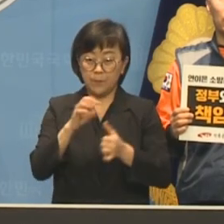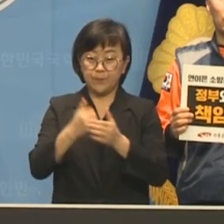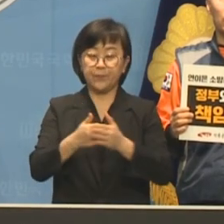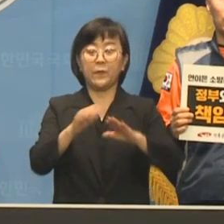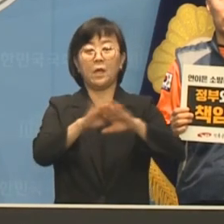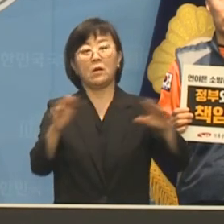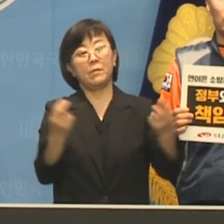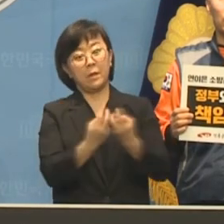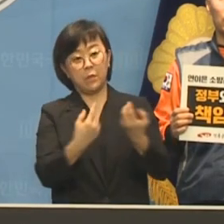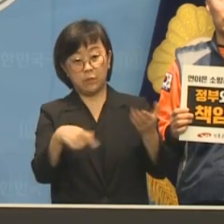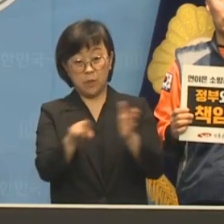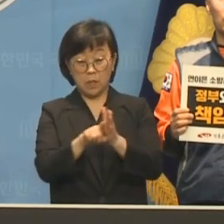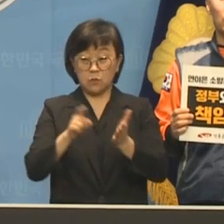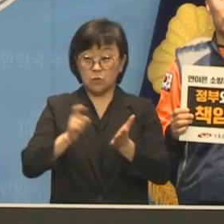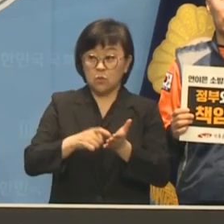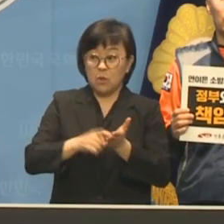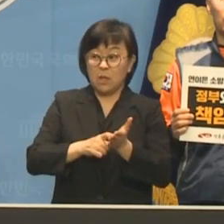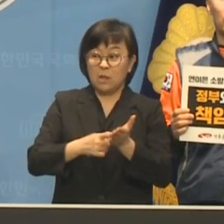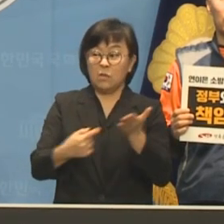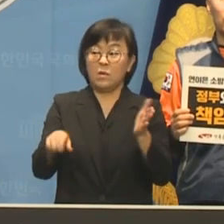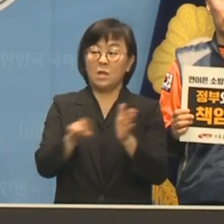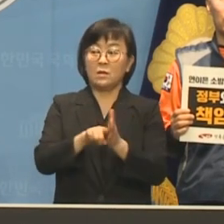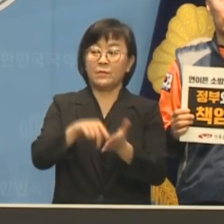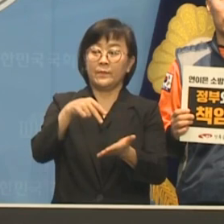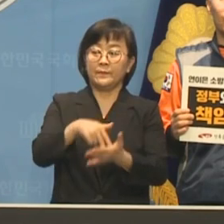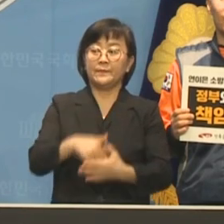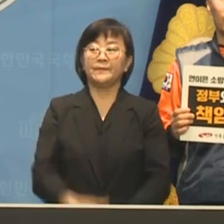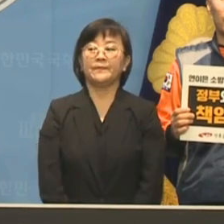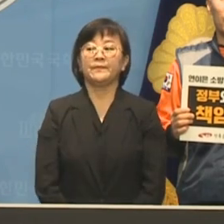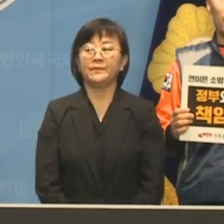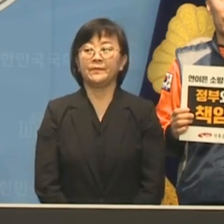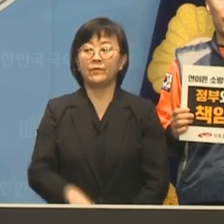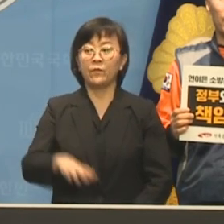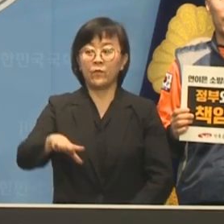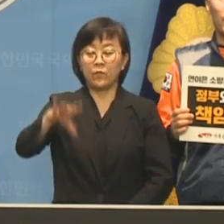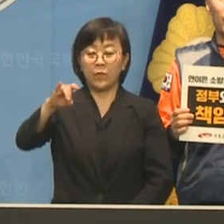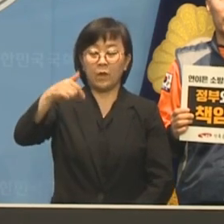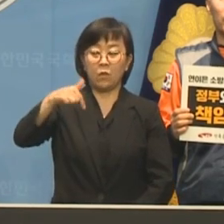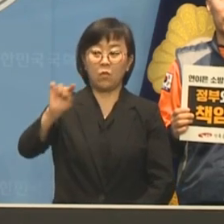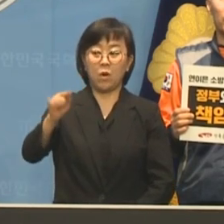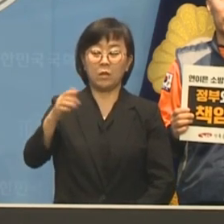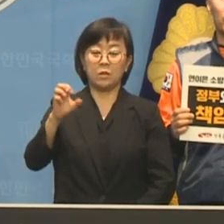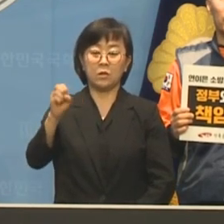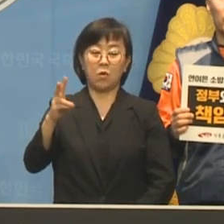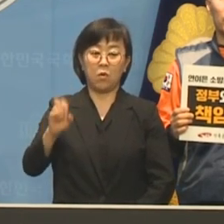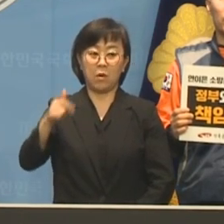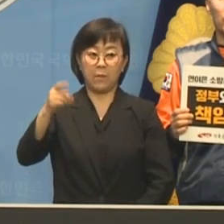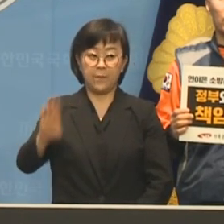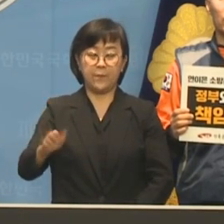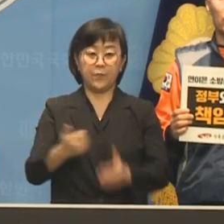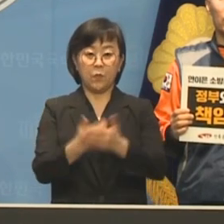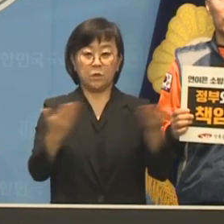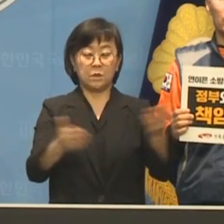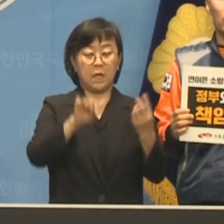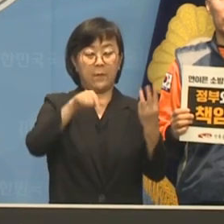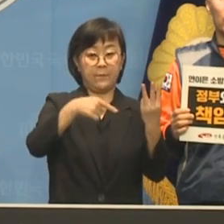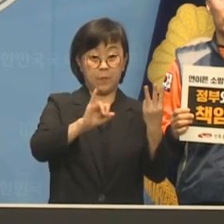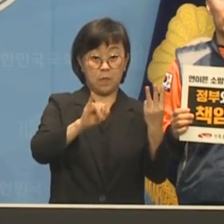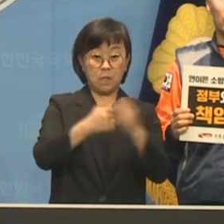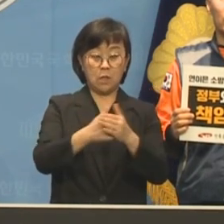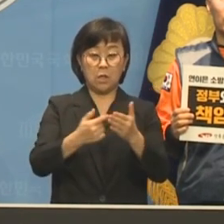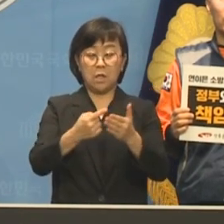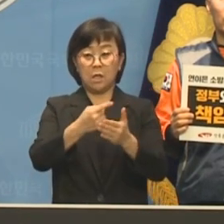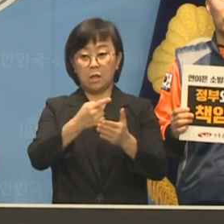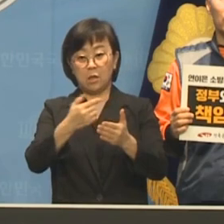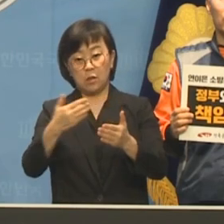대책 마련을 촉구하기 위한 자리입니다. 먼저 권영각 전국 공무원 노동조합 3기 소방본부장께서 대표